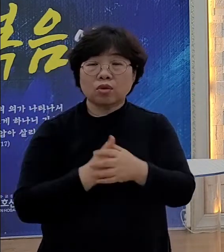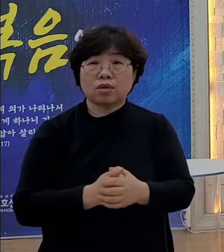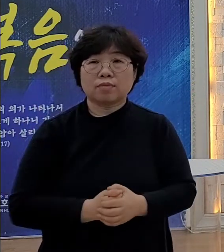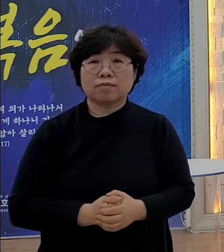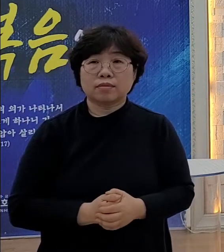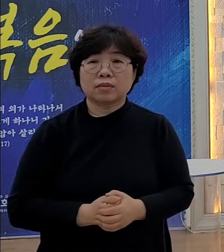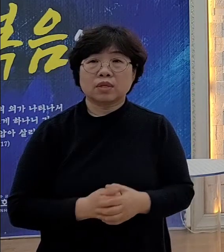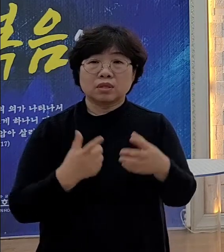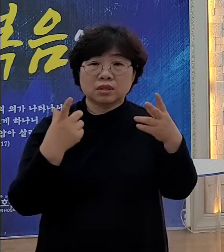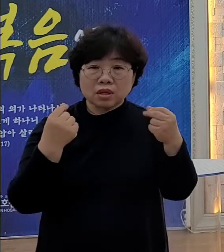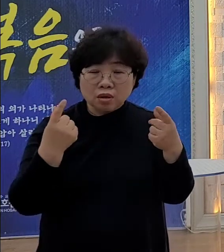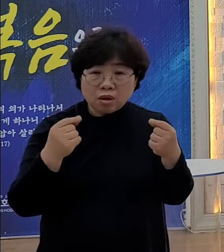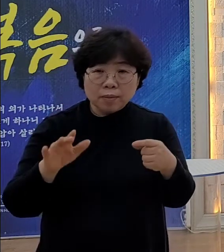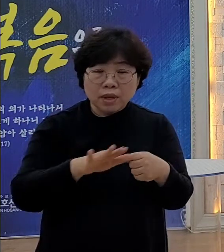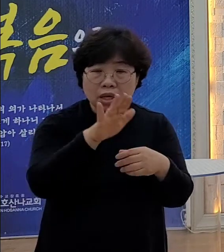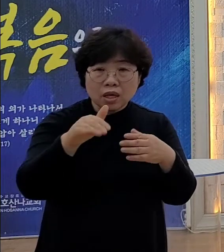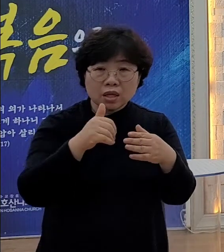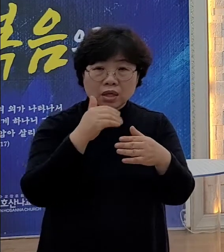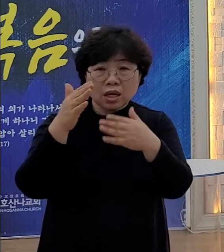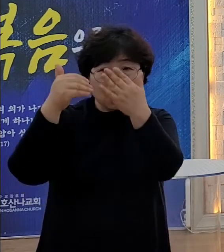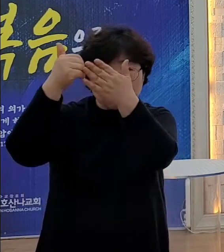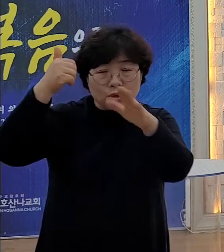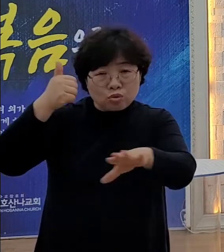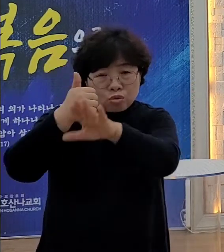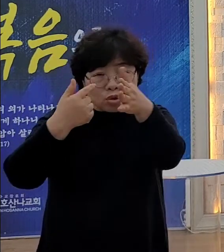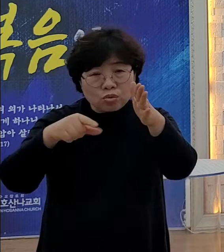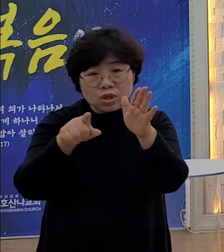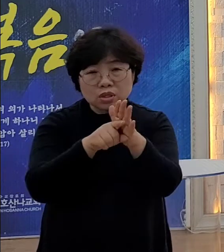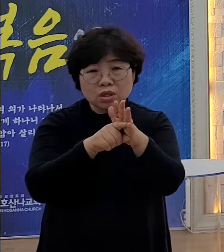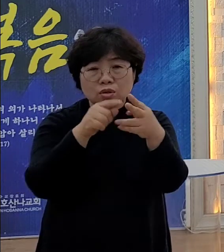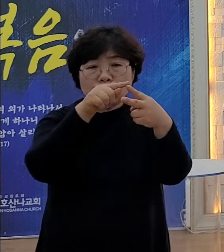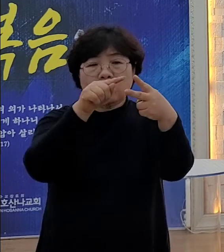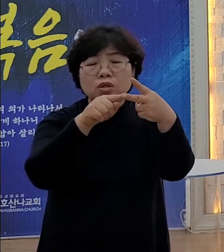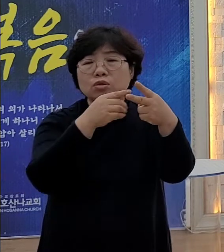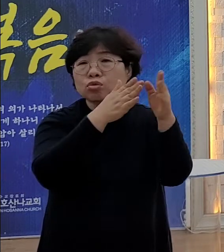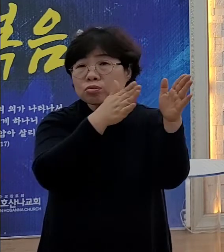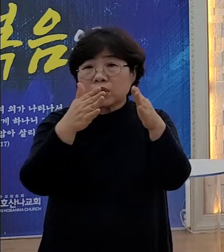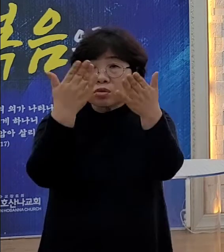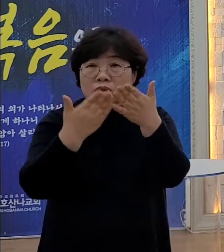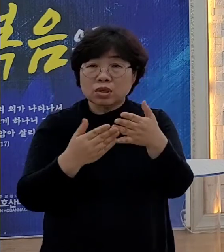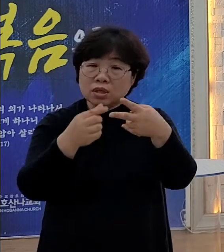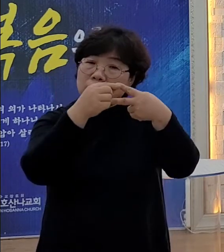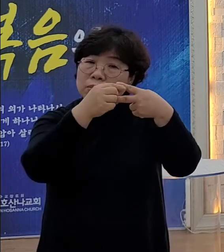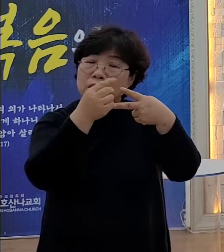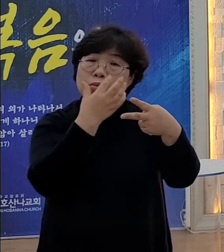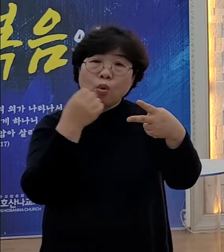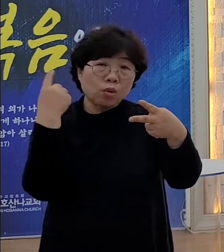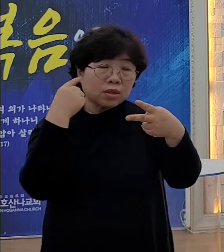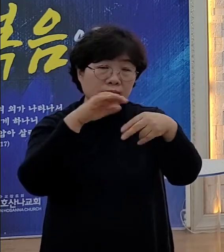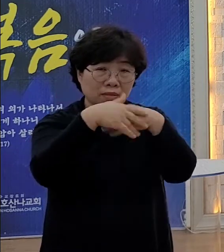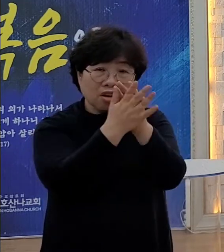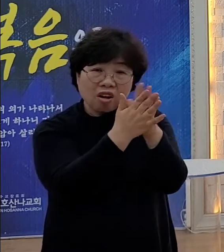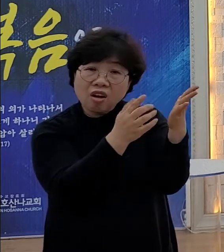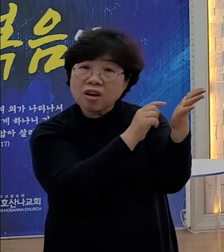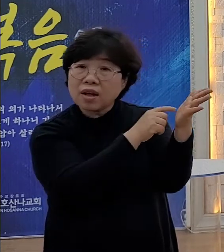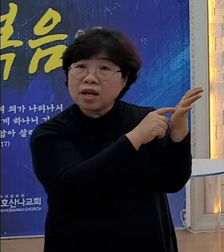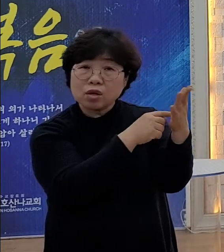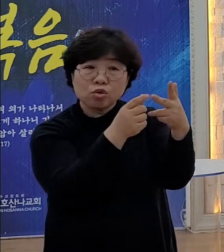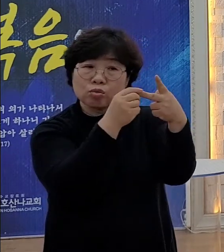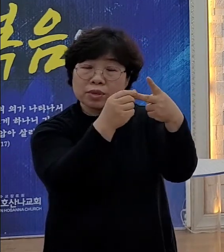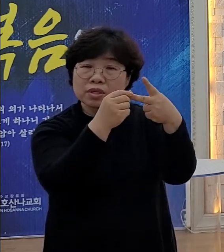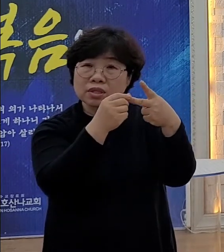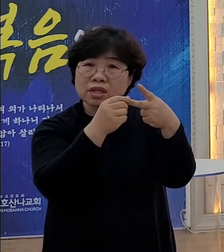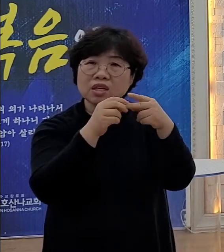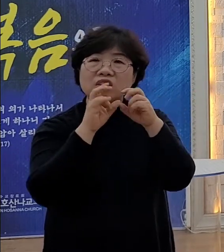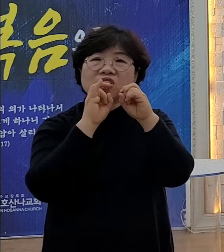자각해야 돼요. 나도 영적으로 어두워지면 내가 아무리 지금 바로 살고 있다고 얘기하고 내가 아무리 괜찮다 얘기하고